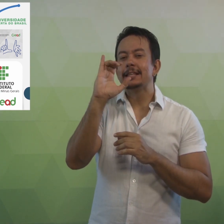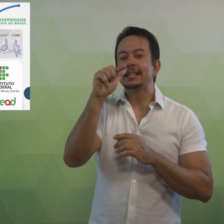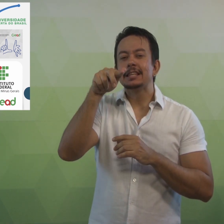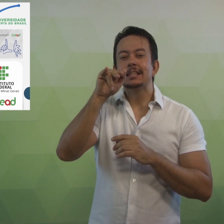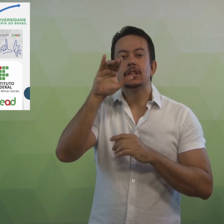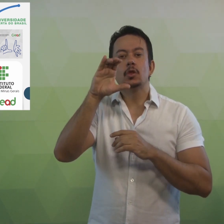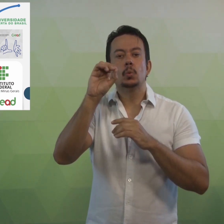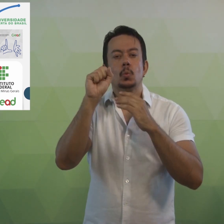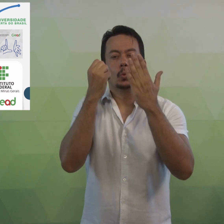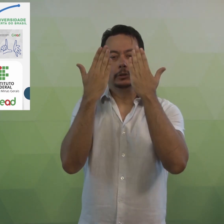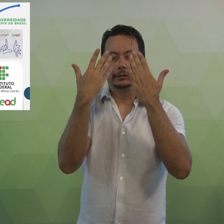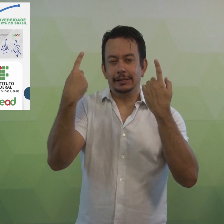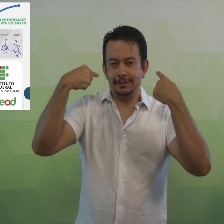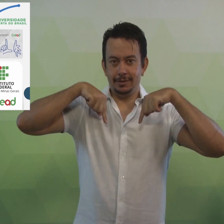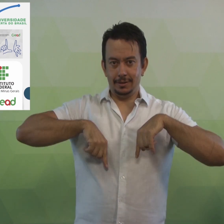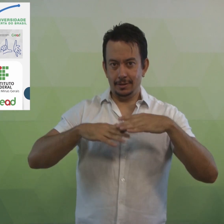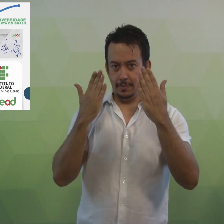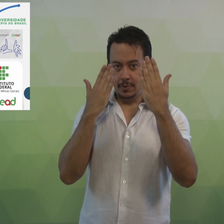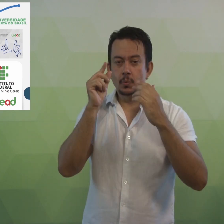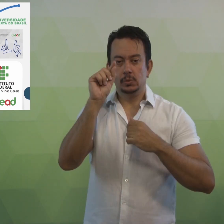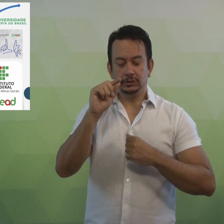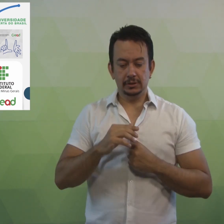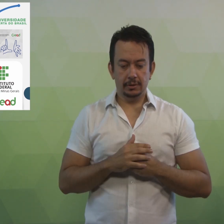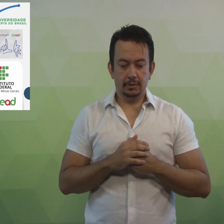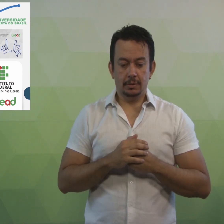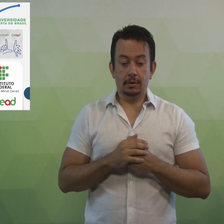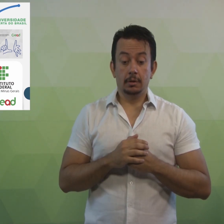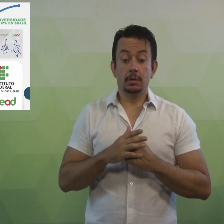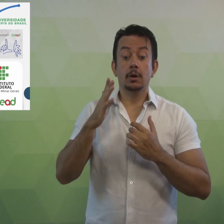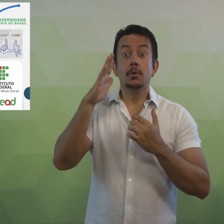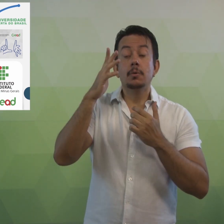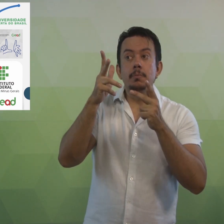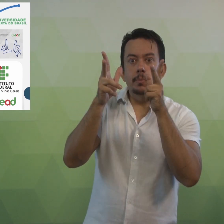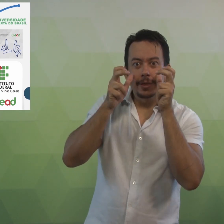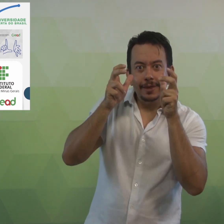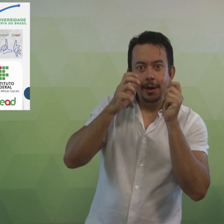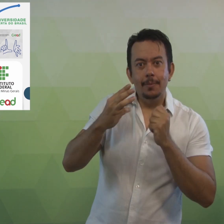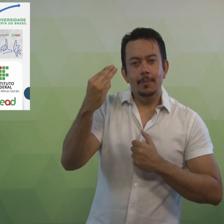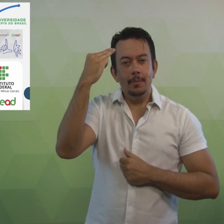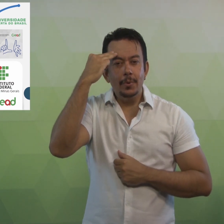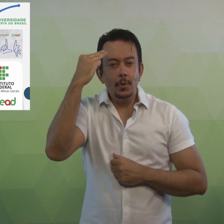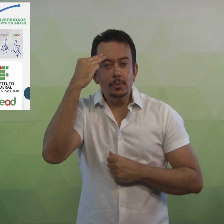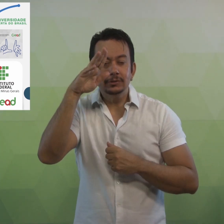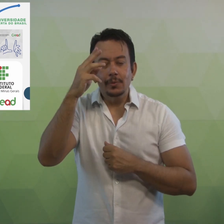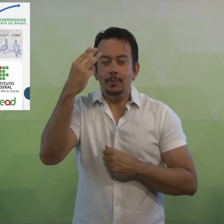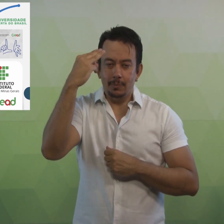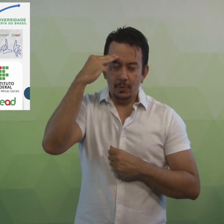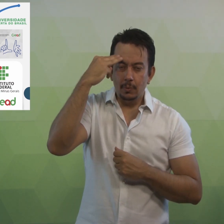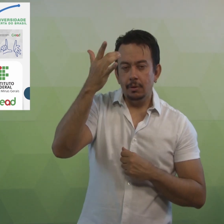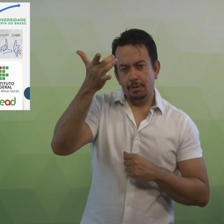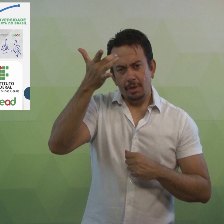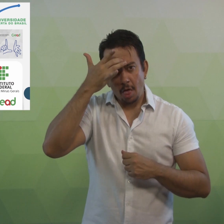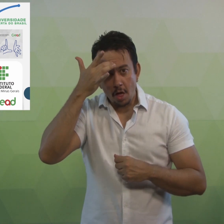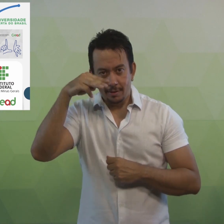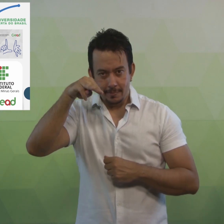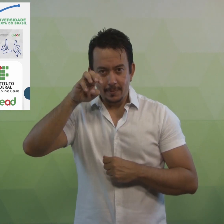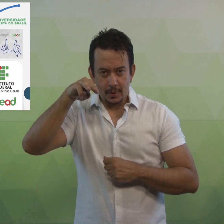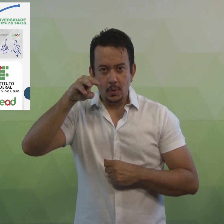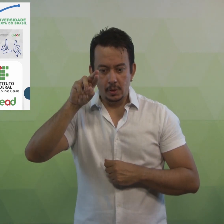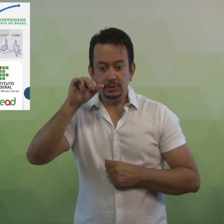os sistemas psíquicos que, como eu disse, eles envolvem a questão da percepção,